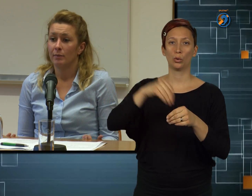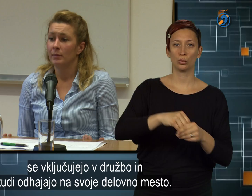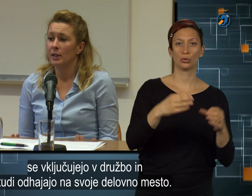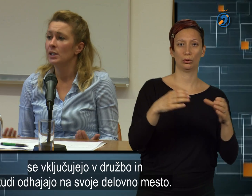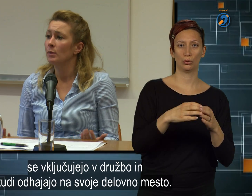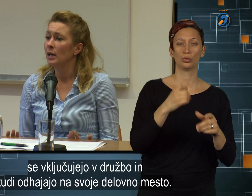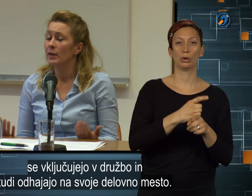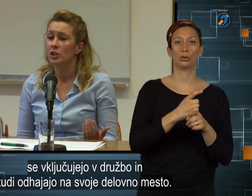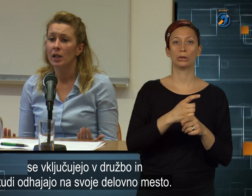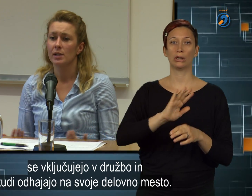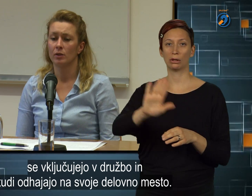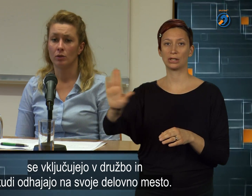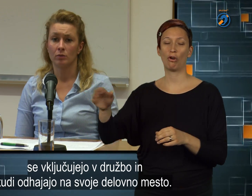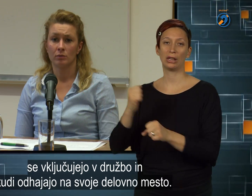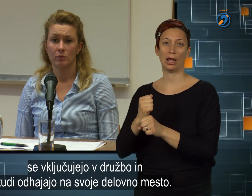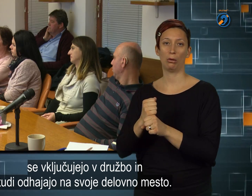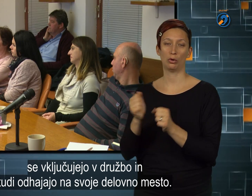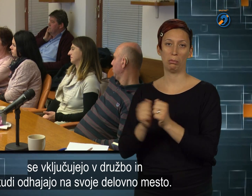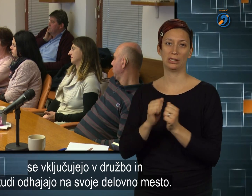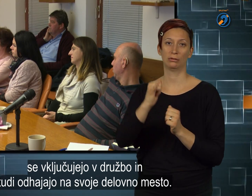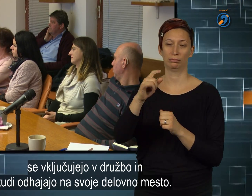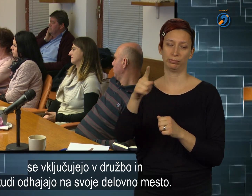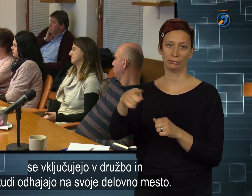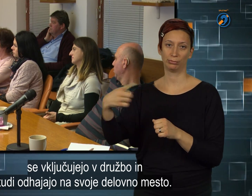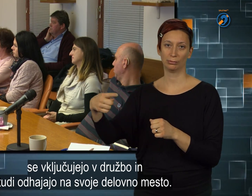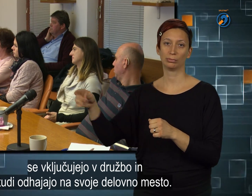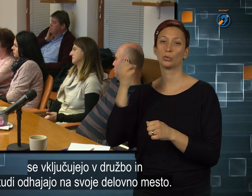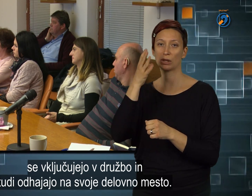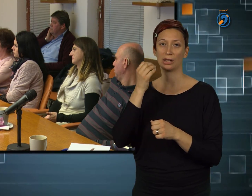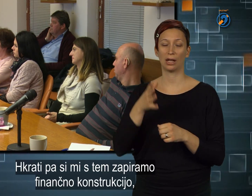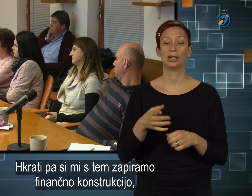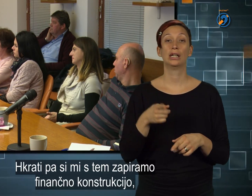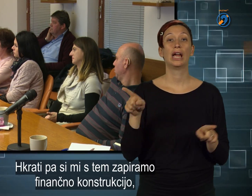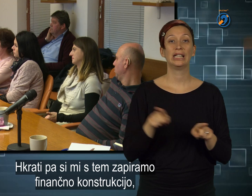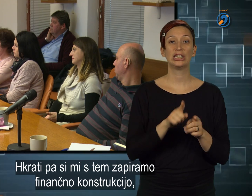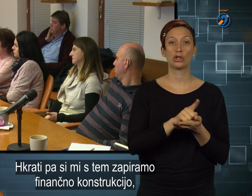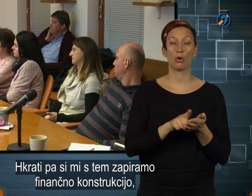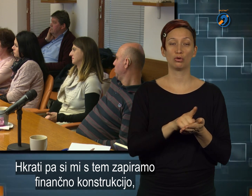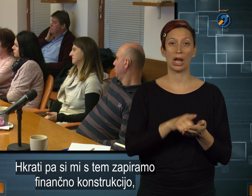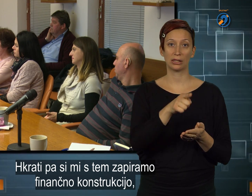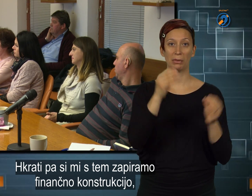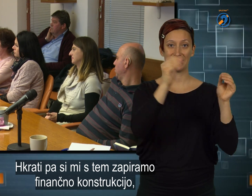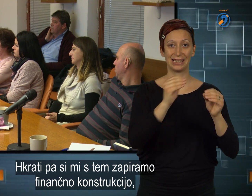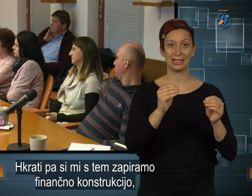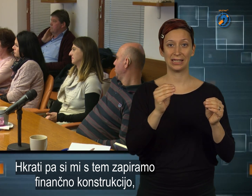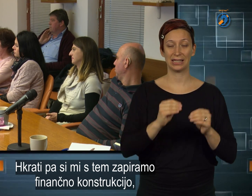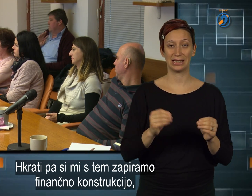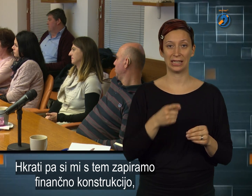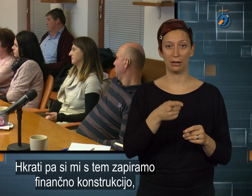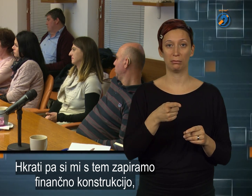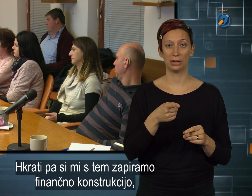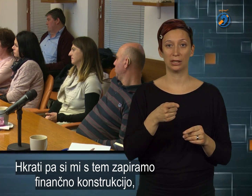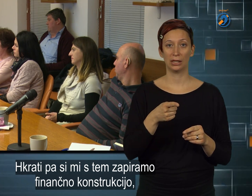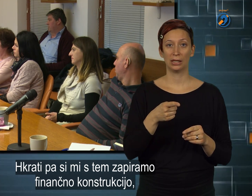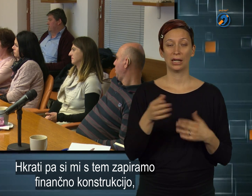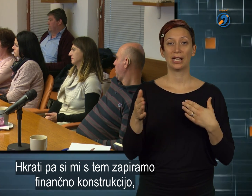živijo doma, se vključujejo v družbo in tudi grejo na svoje delovno mesto. Hkrati pa sistem v